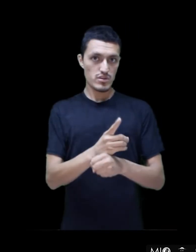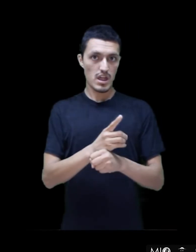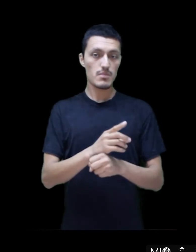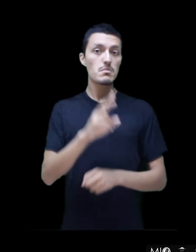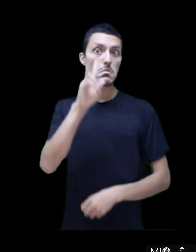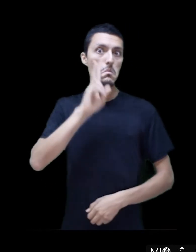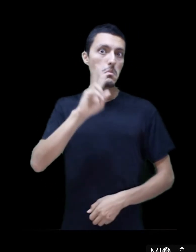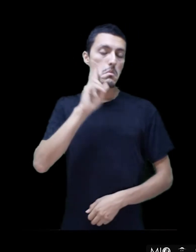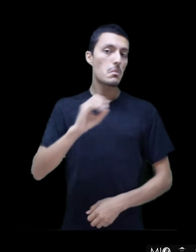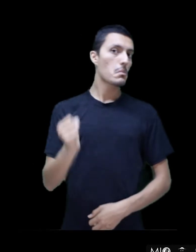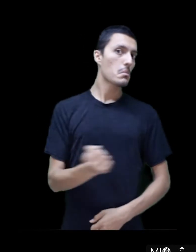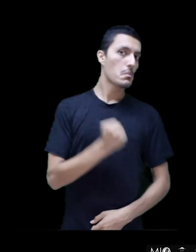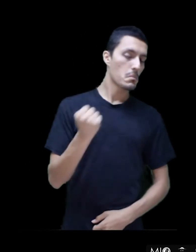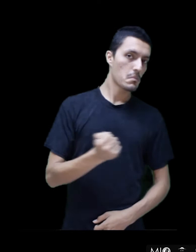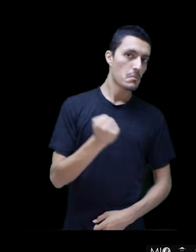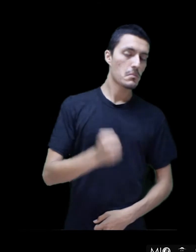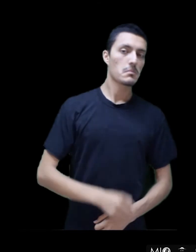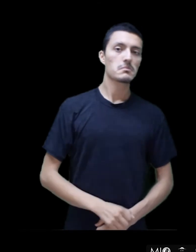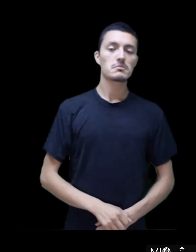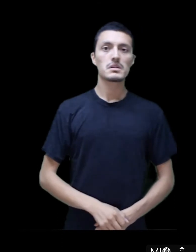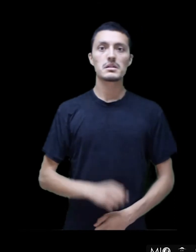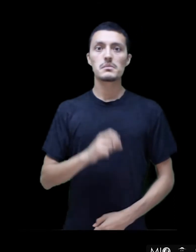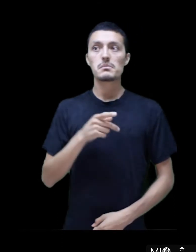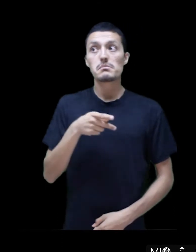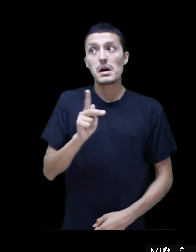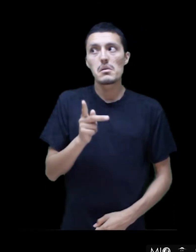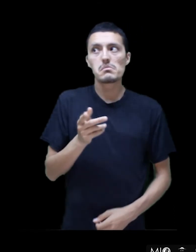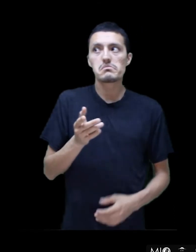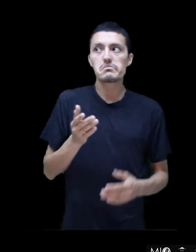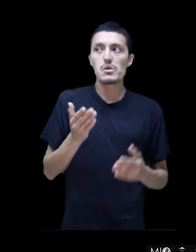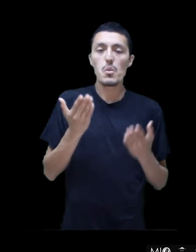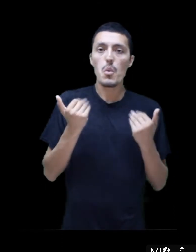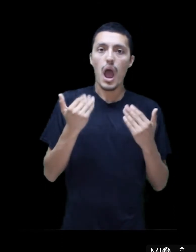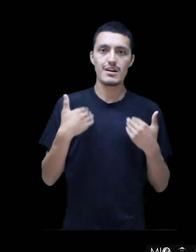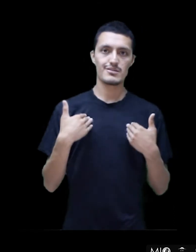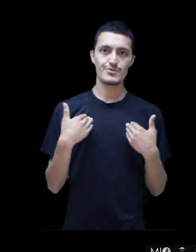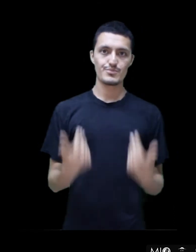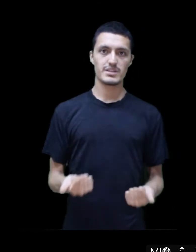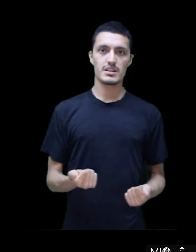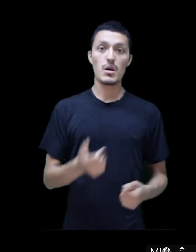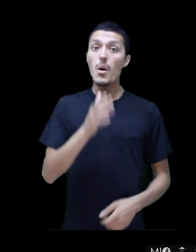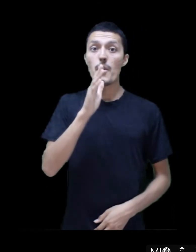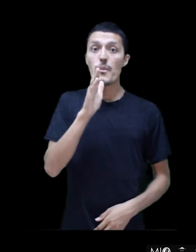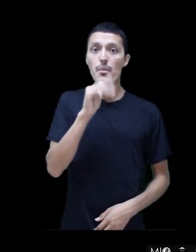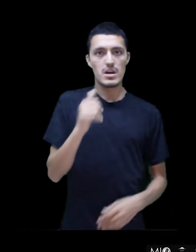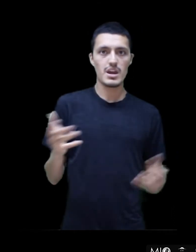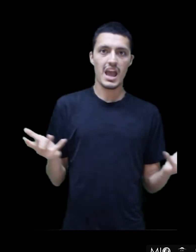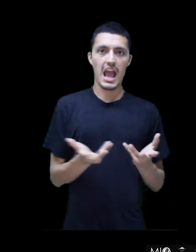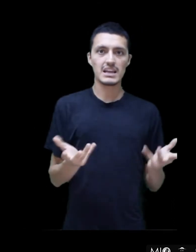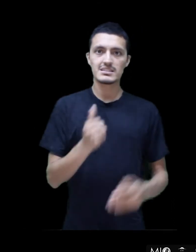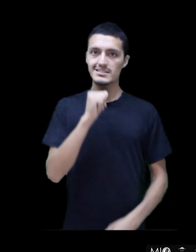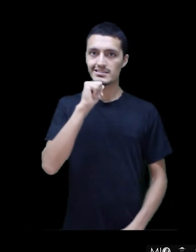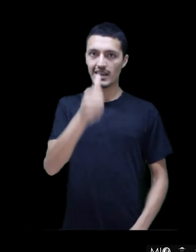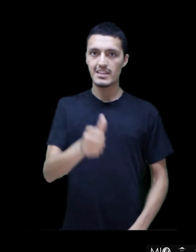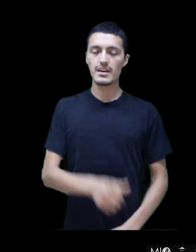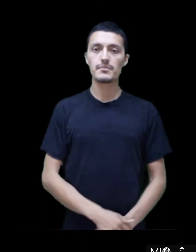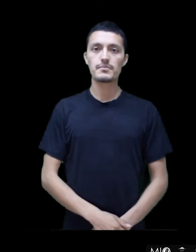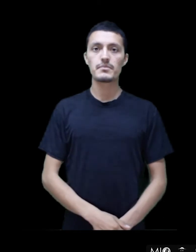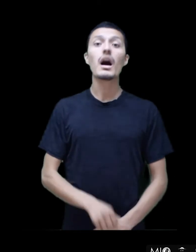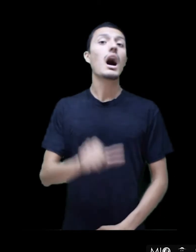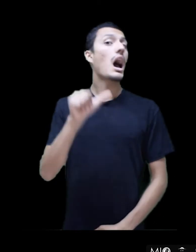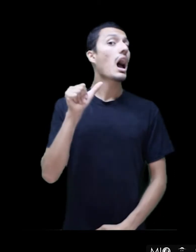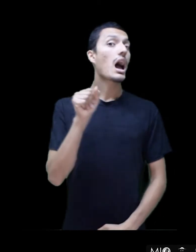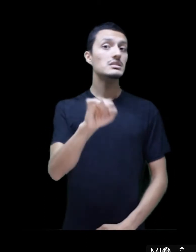oportunidad, probar su suerte. Sin embargo, no se comprendieron. No pudieron hacer nada.